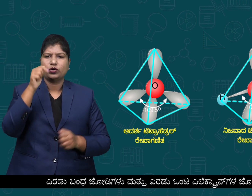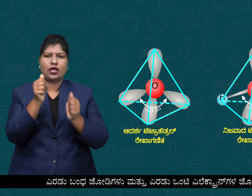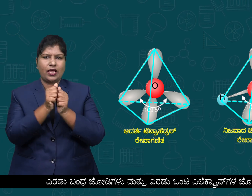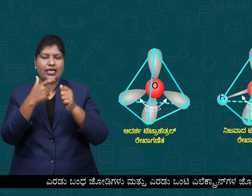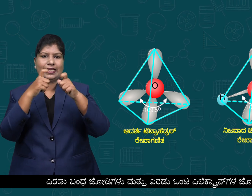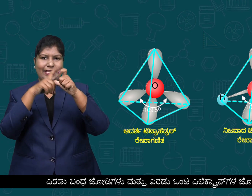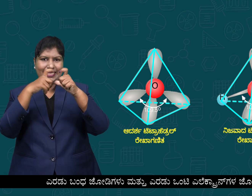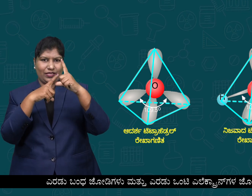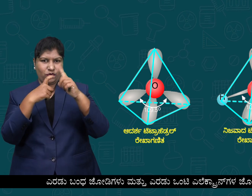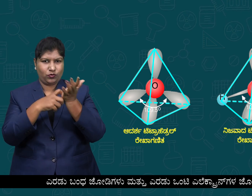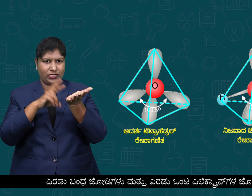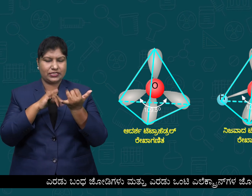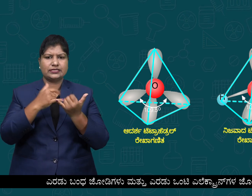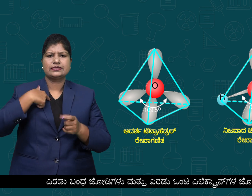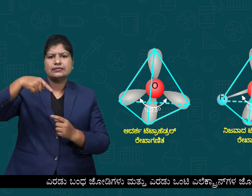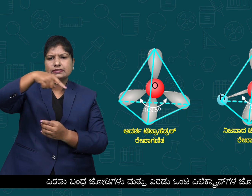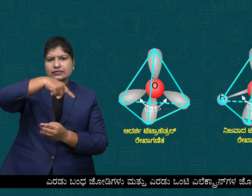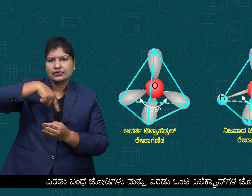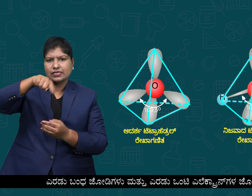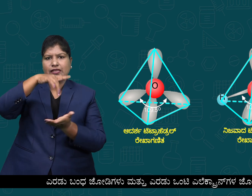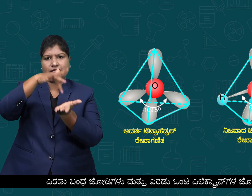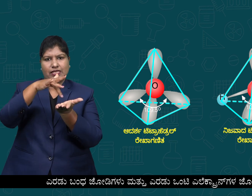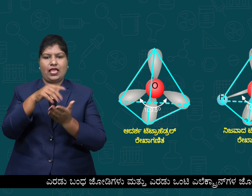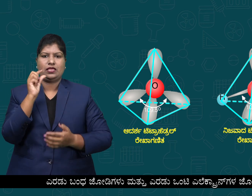ಒಂಟಿ ಎಲೆಕ್ಟ್ರಾನ್ಗಳ ಜೋಡಿಗಳಾಗಿದ್ದರೆ